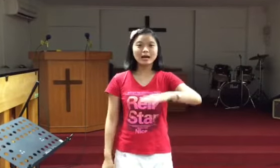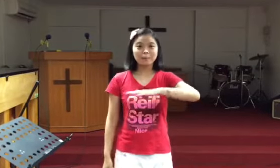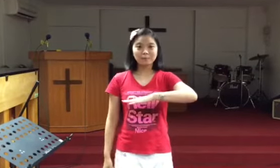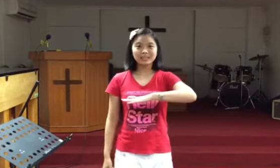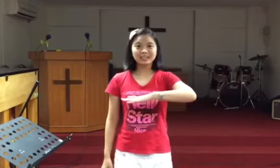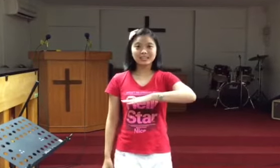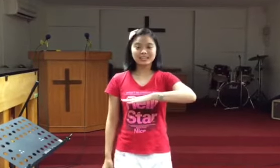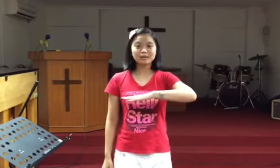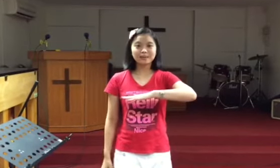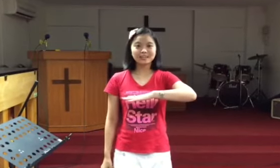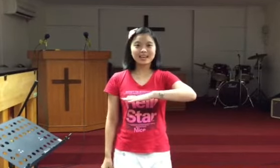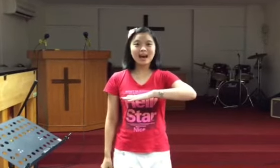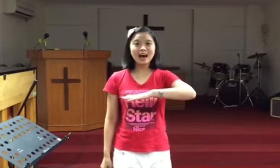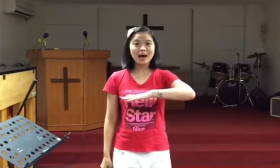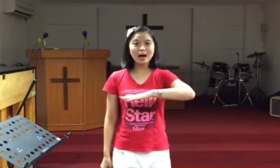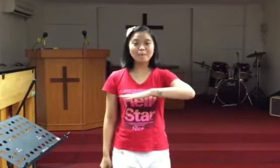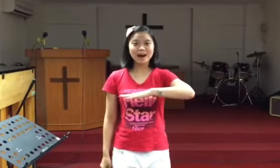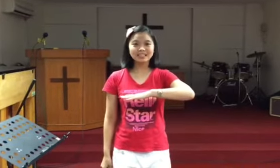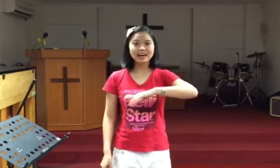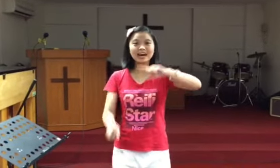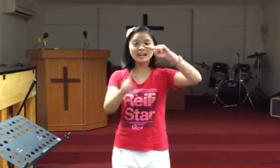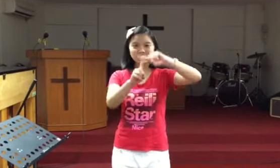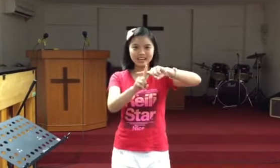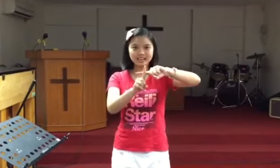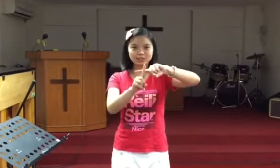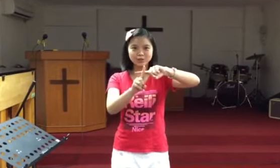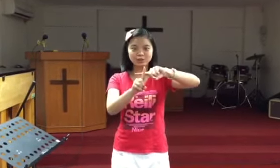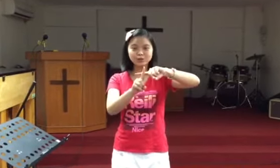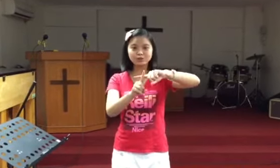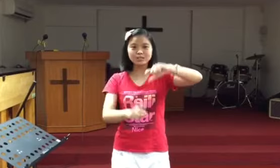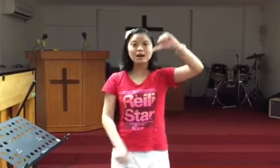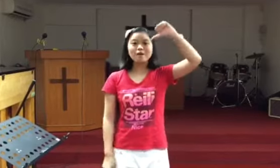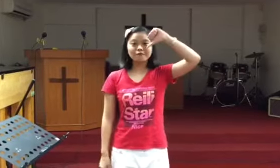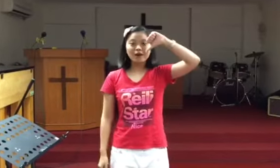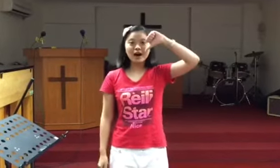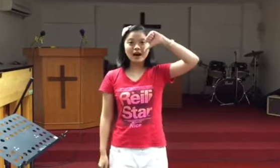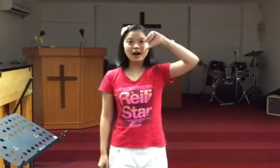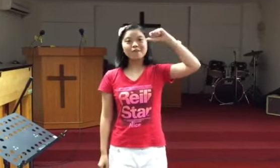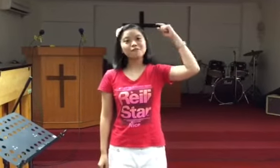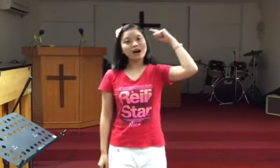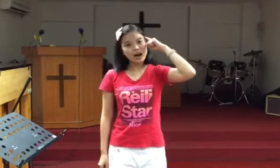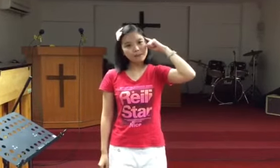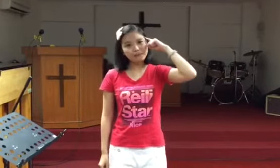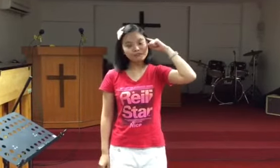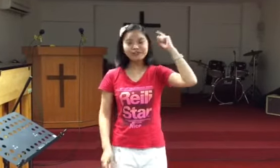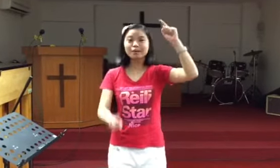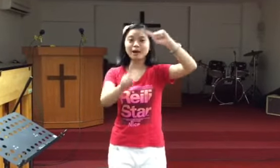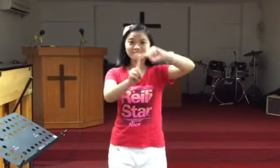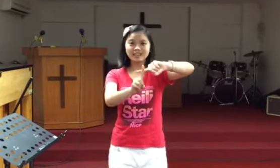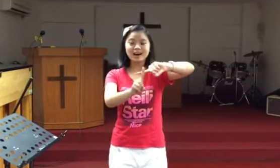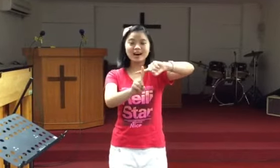Mi-minta pa-da Yesus, pa-pa-hat mi-re-pa-ya,